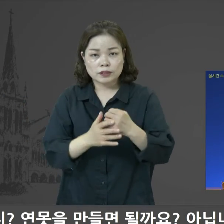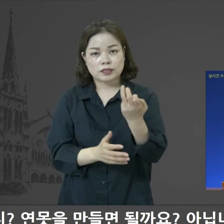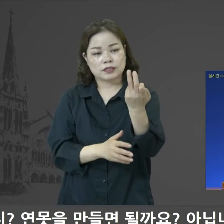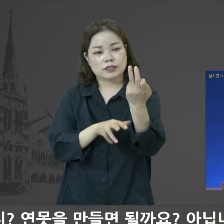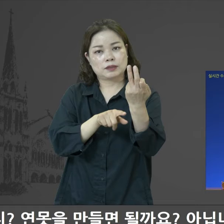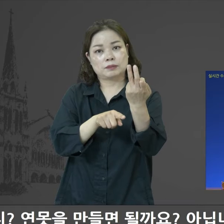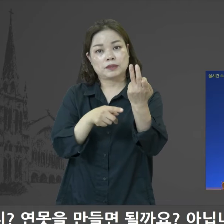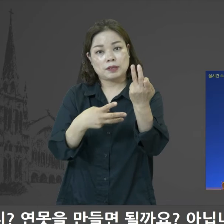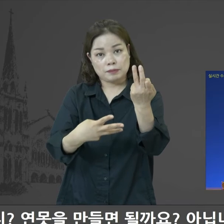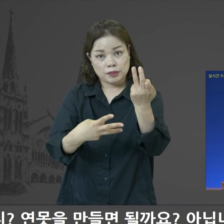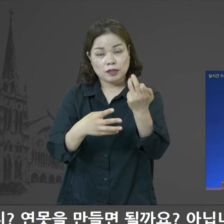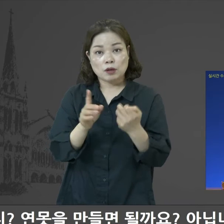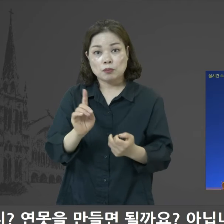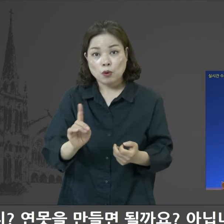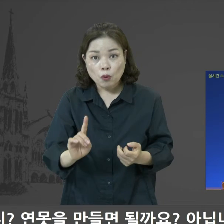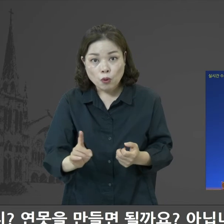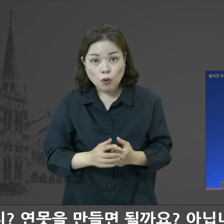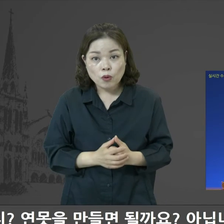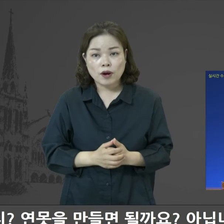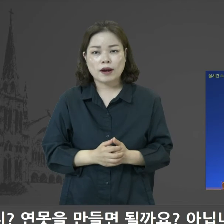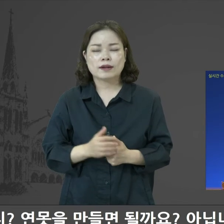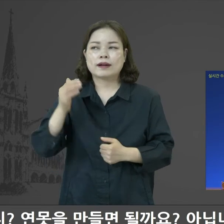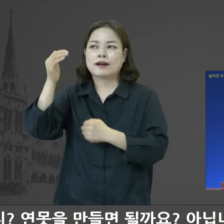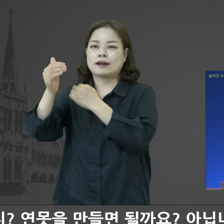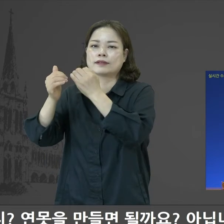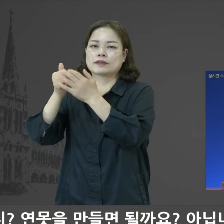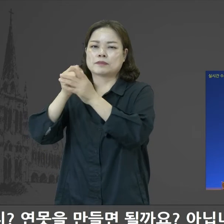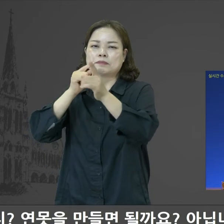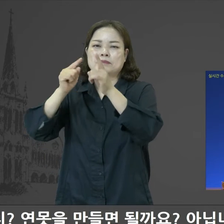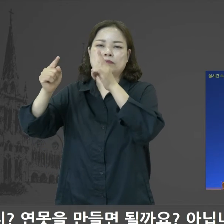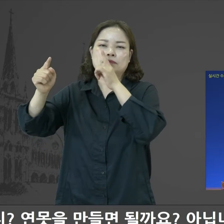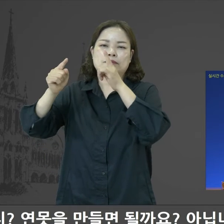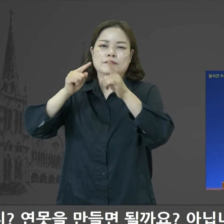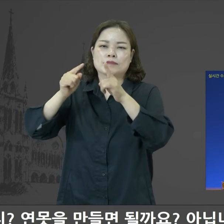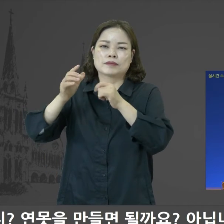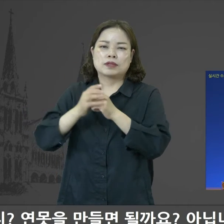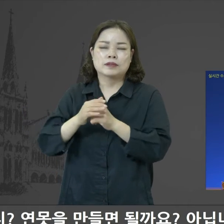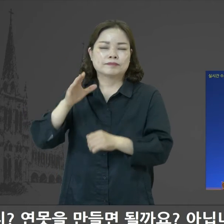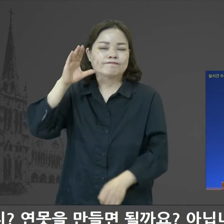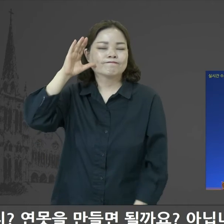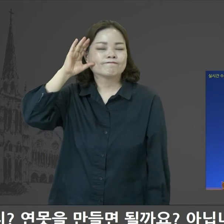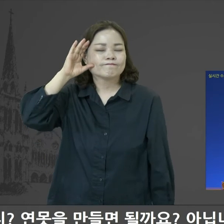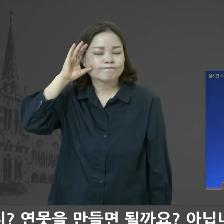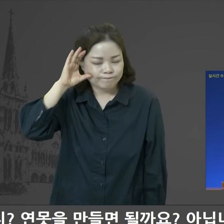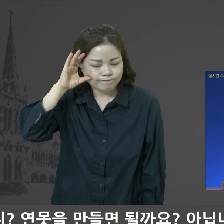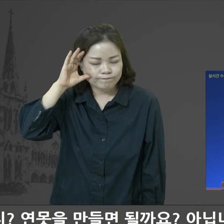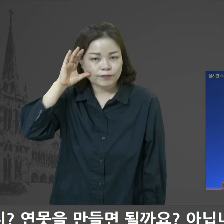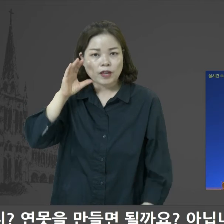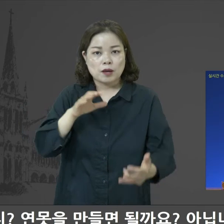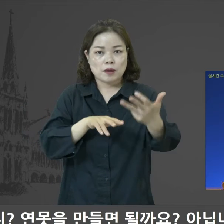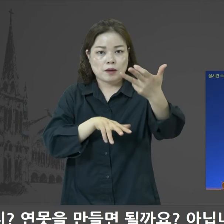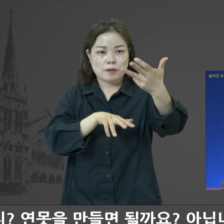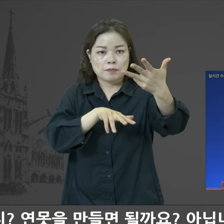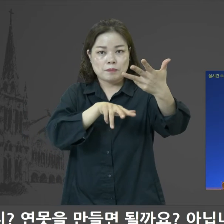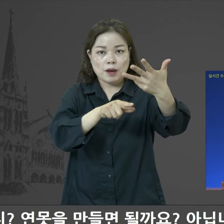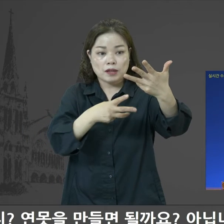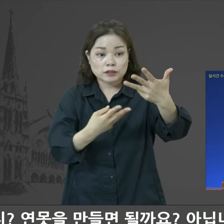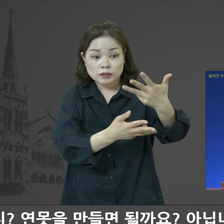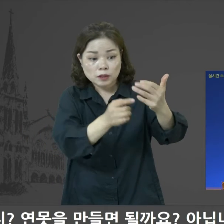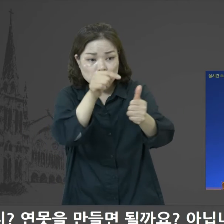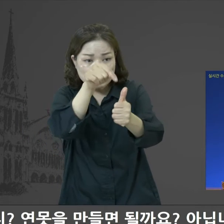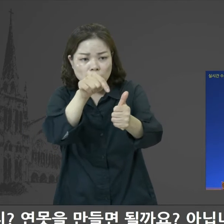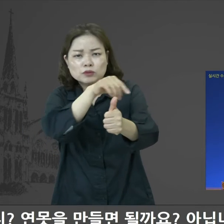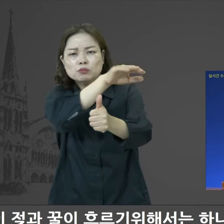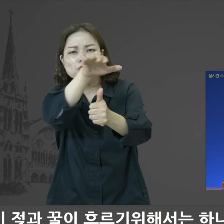13절에 기록되어 있죠. 뭐라고 말씀합니까? 하나님의 말씀을 청종해야 합니다. 8절에서는요, 너희에게 명하는